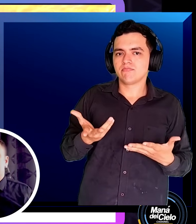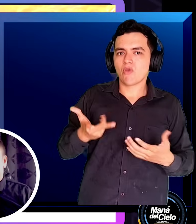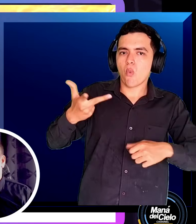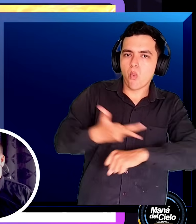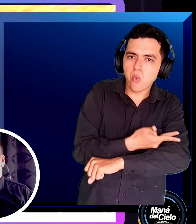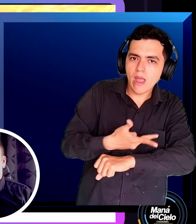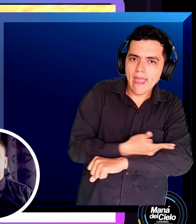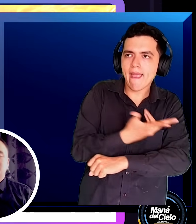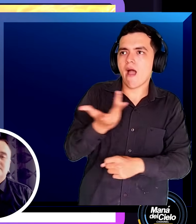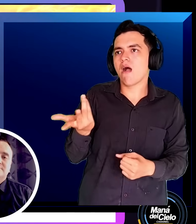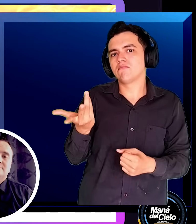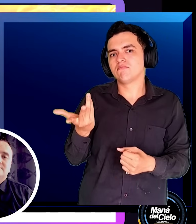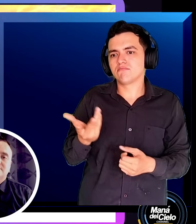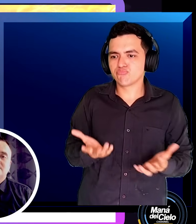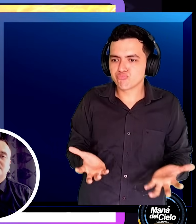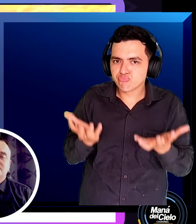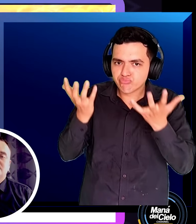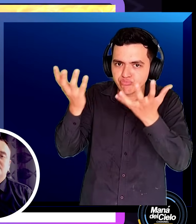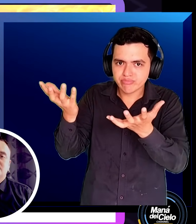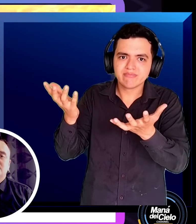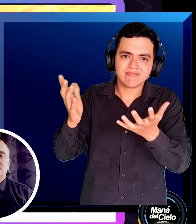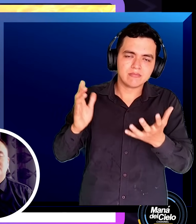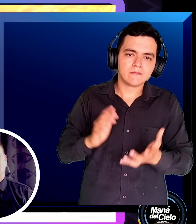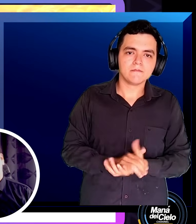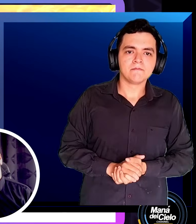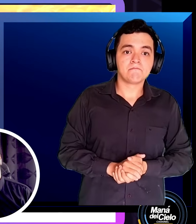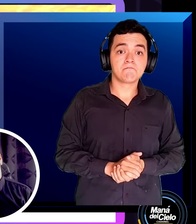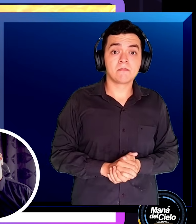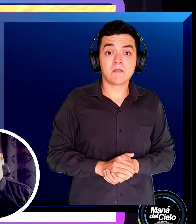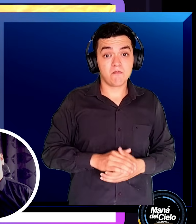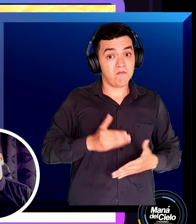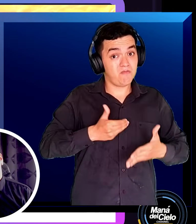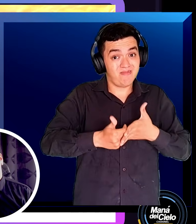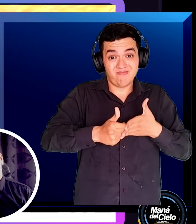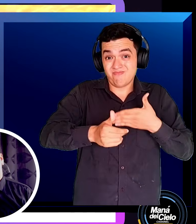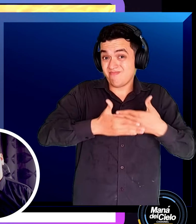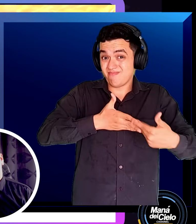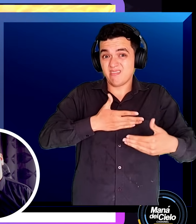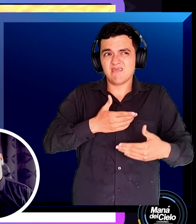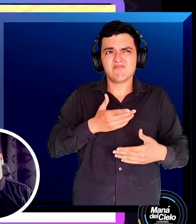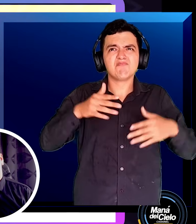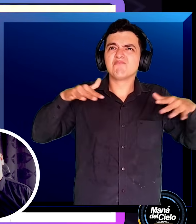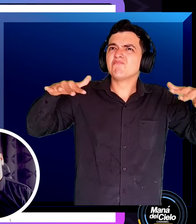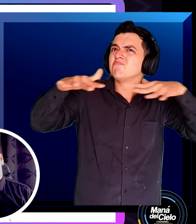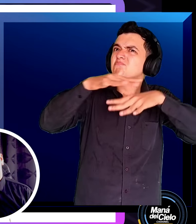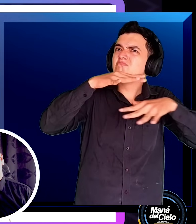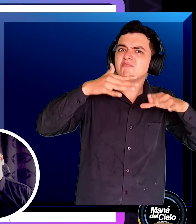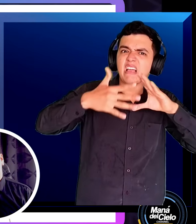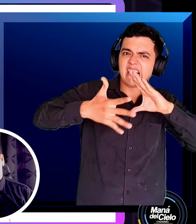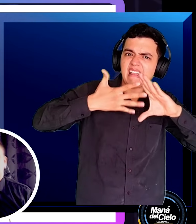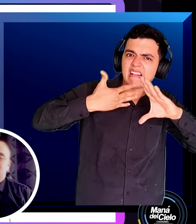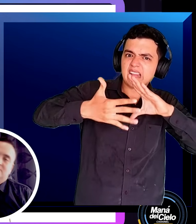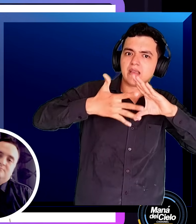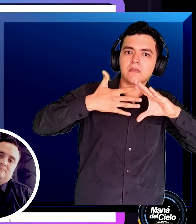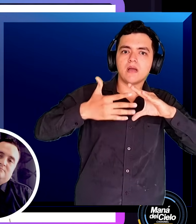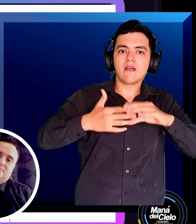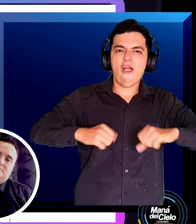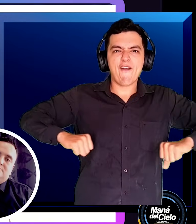¿Qué necesidad tiene la gente de venirse desde tan lejos con el cordero para el sacrificio, con las